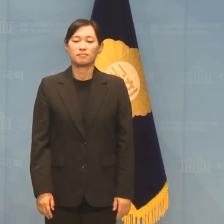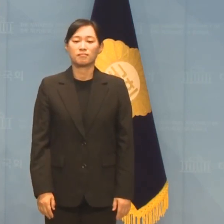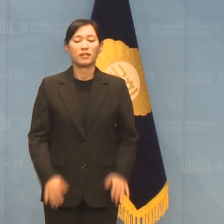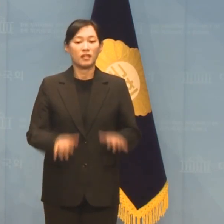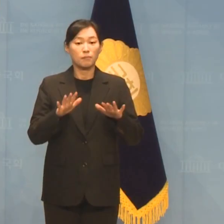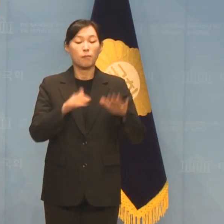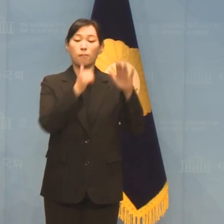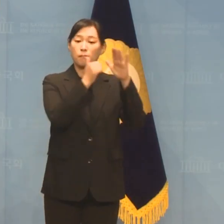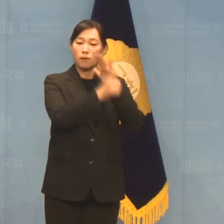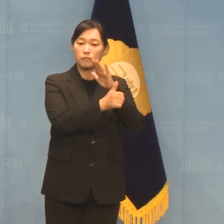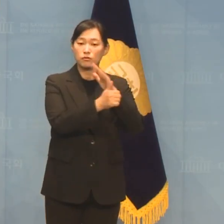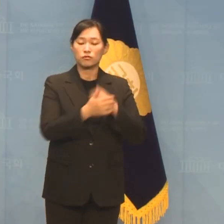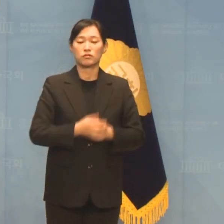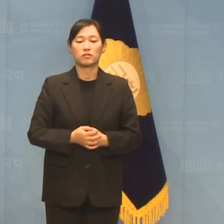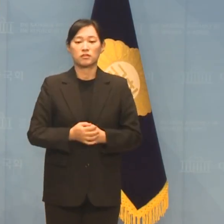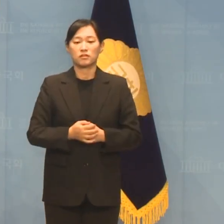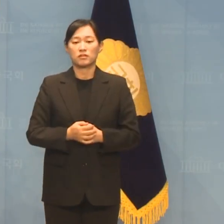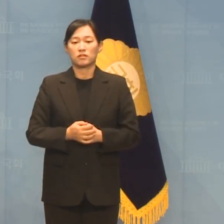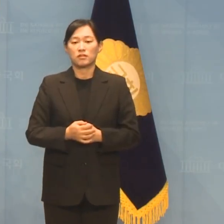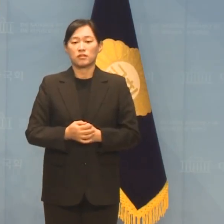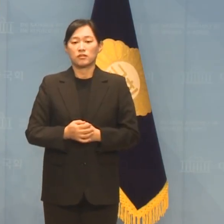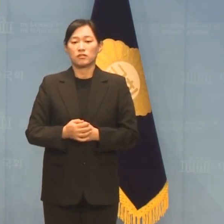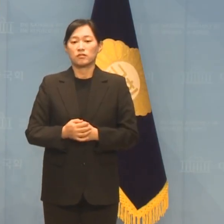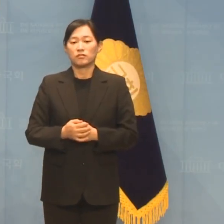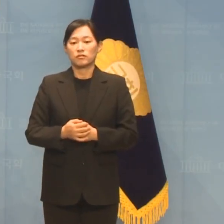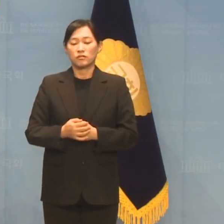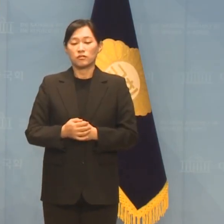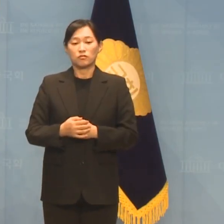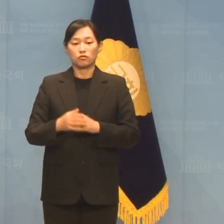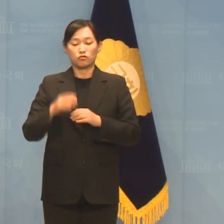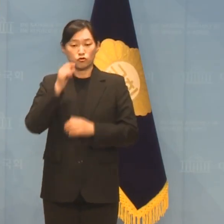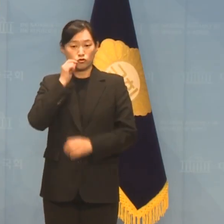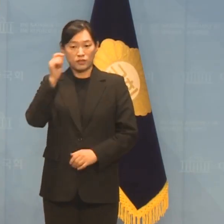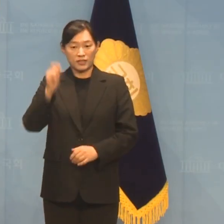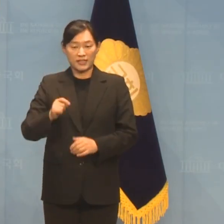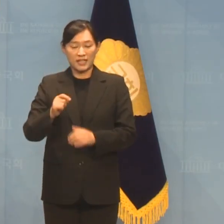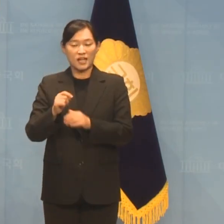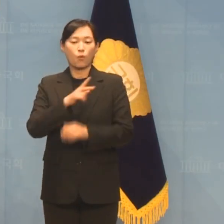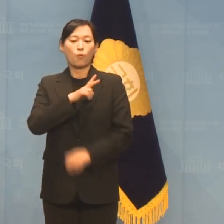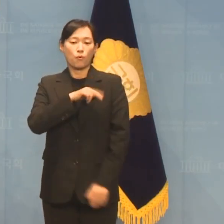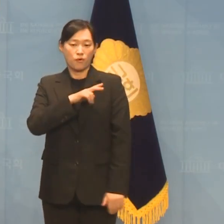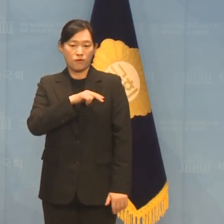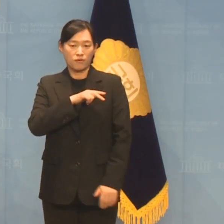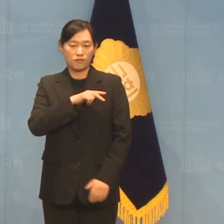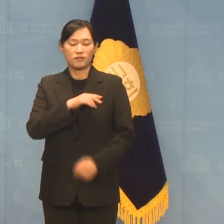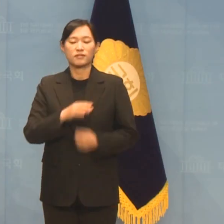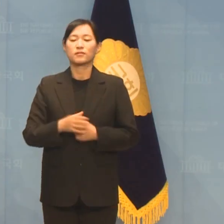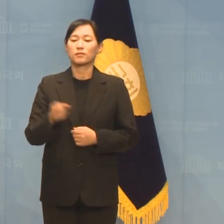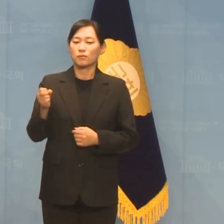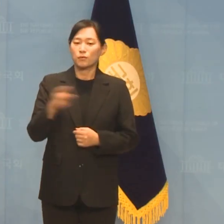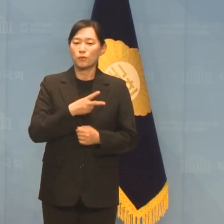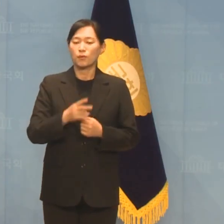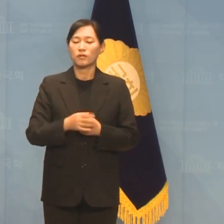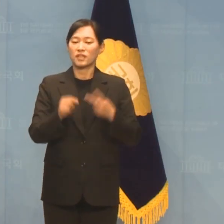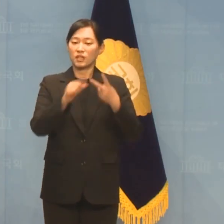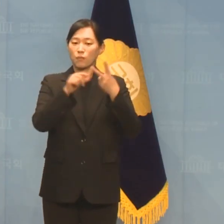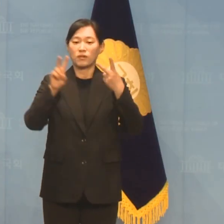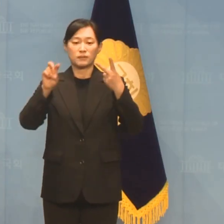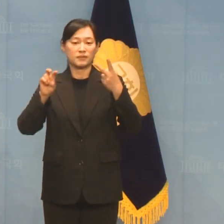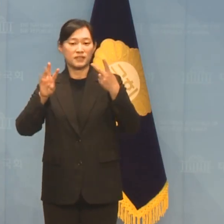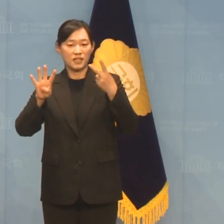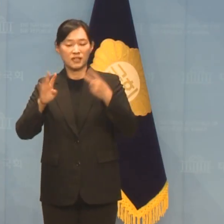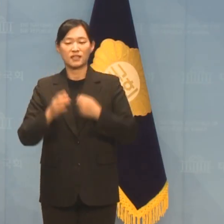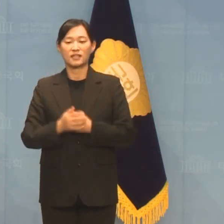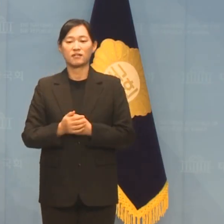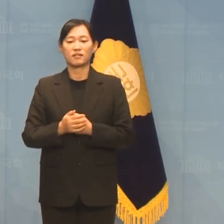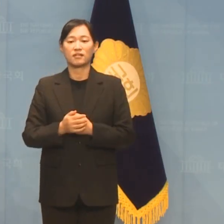이번 방문은 한 우크라이나 의원친선협회 회장인 안드레이 니콜라엔코 의원과 2월 24일